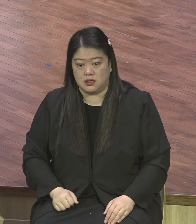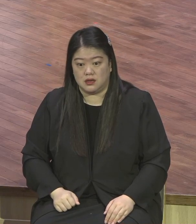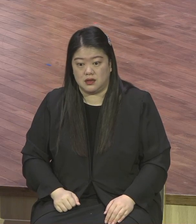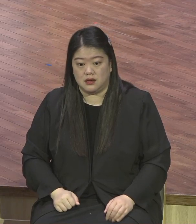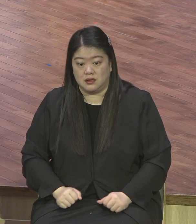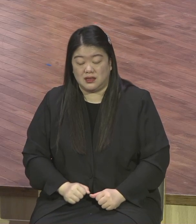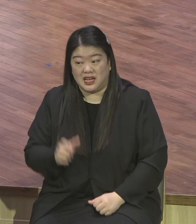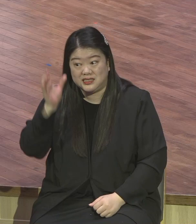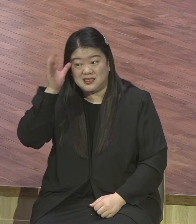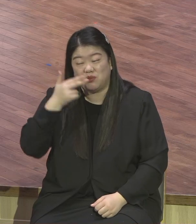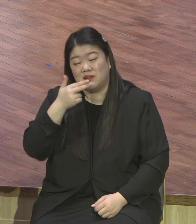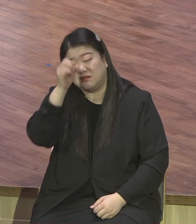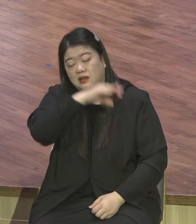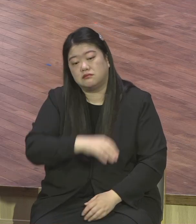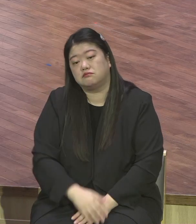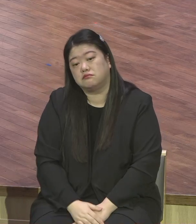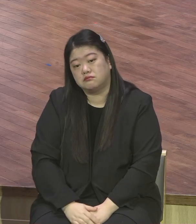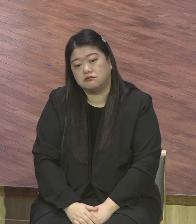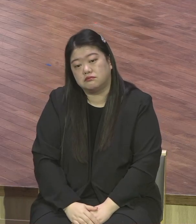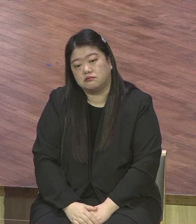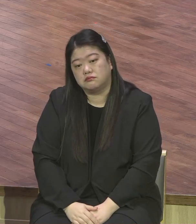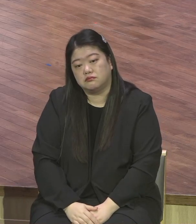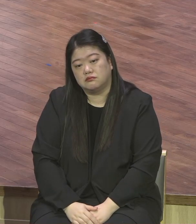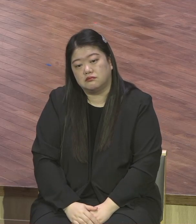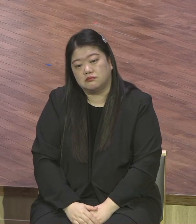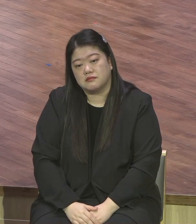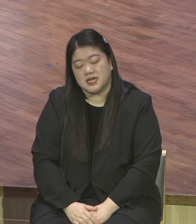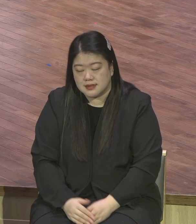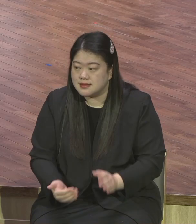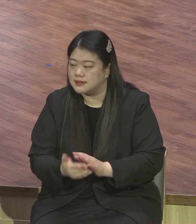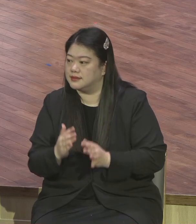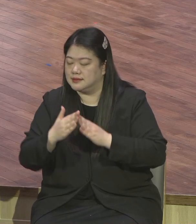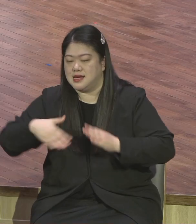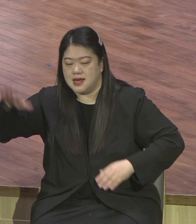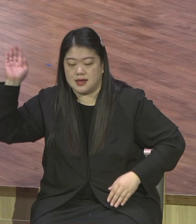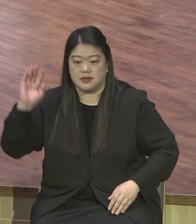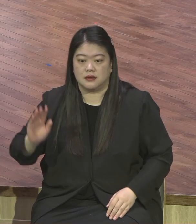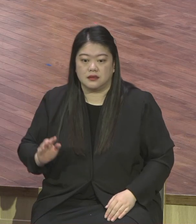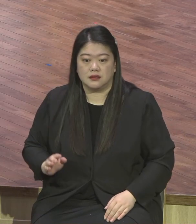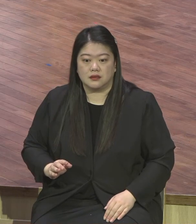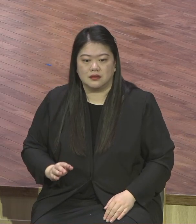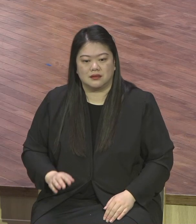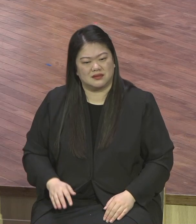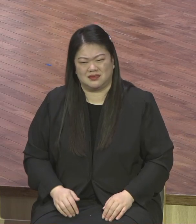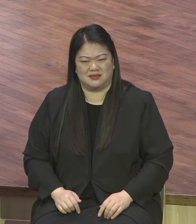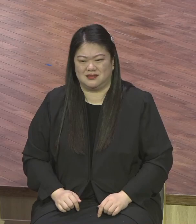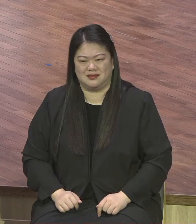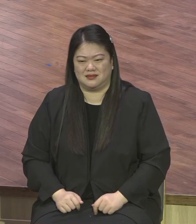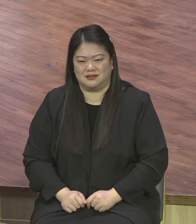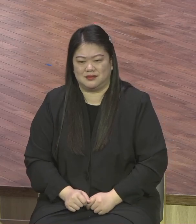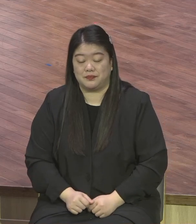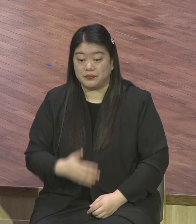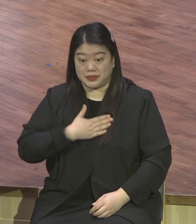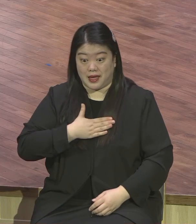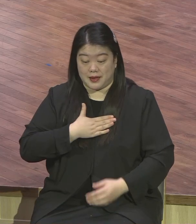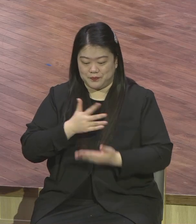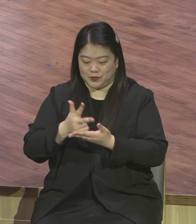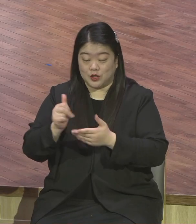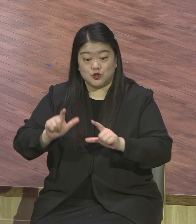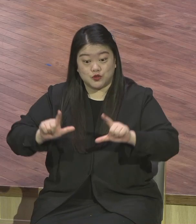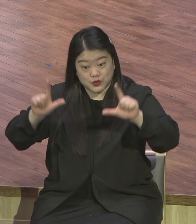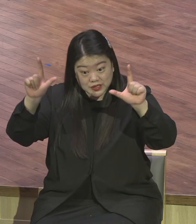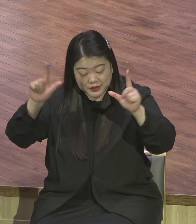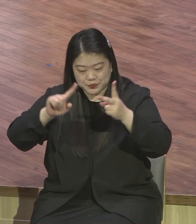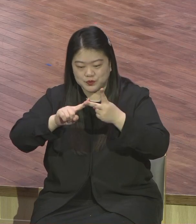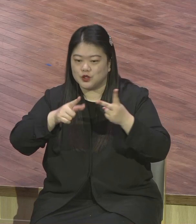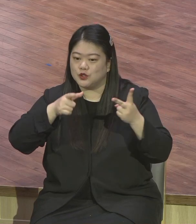이 강단에서 설교를 할 때마다 기대감이 있습니다. 저는 영계 우리 성도들이 강단을